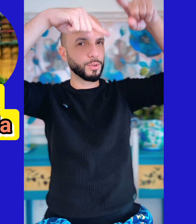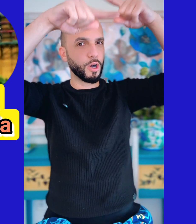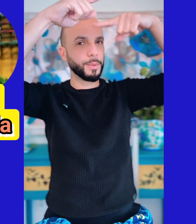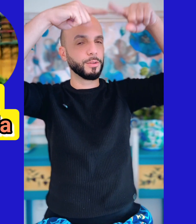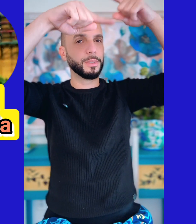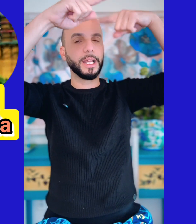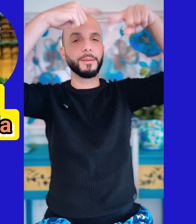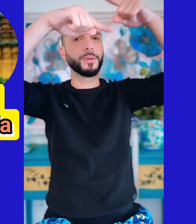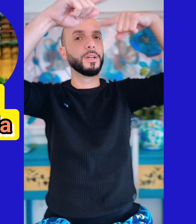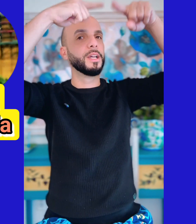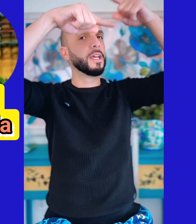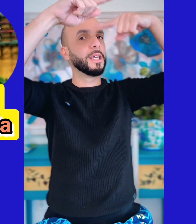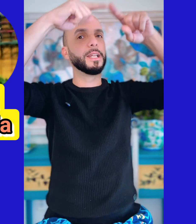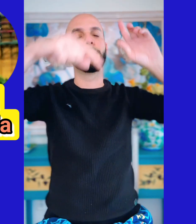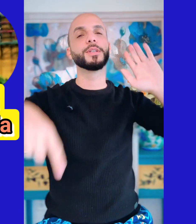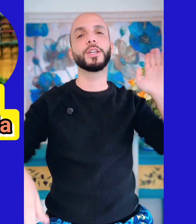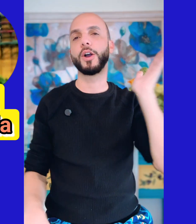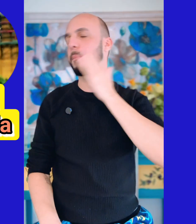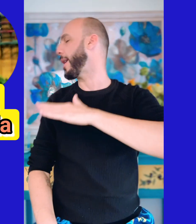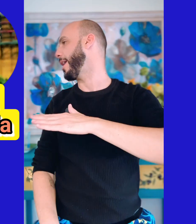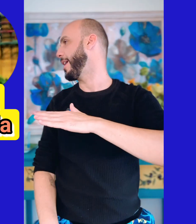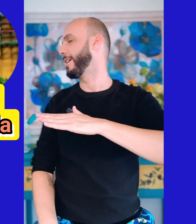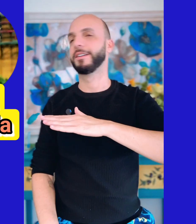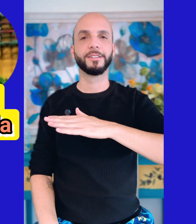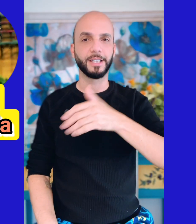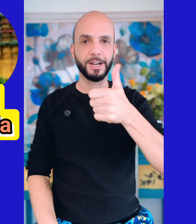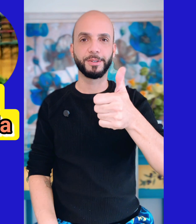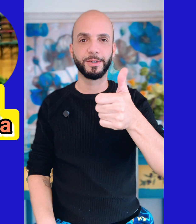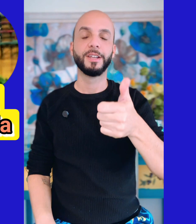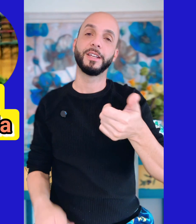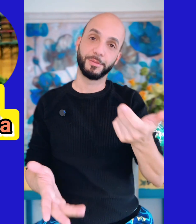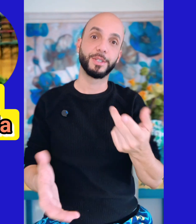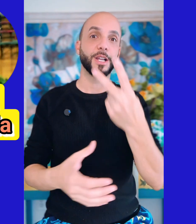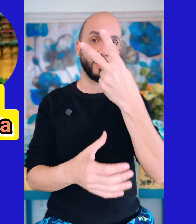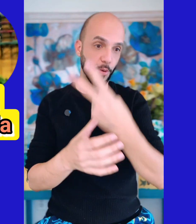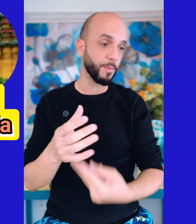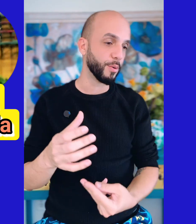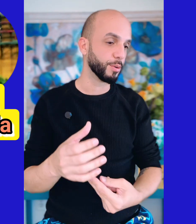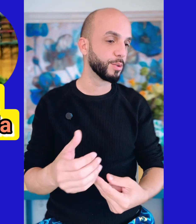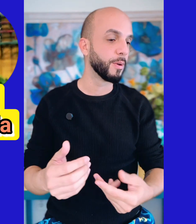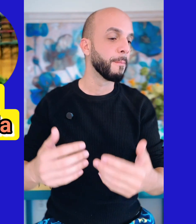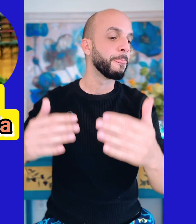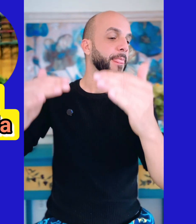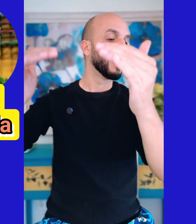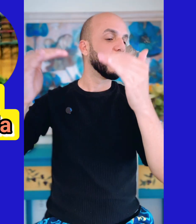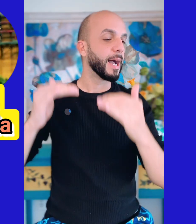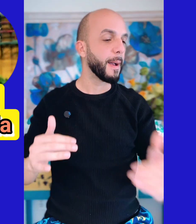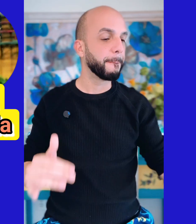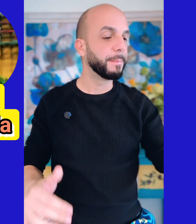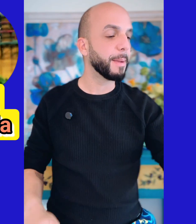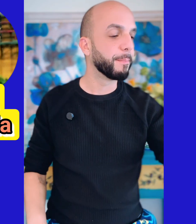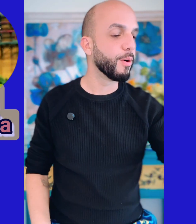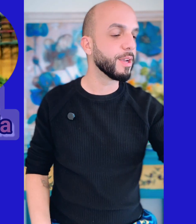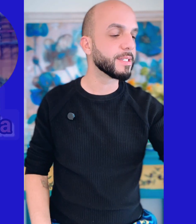nome, eu não me lembro. E depois aqui, ó. Certo? Um sinal composto. Depois, a